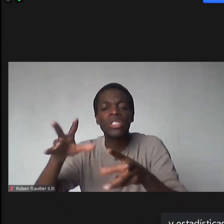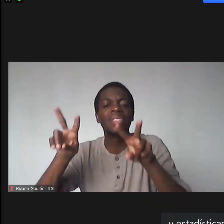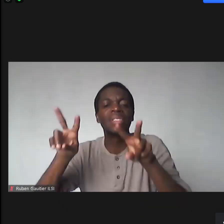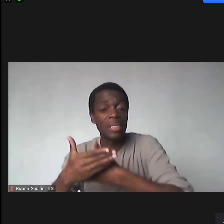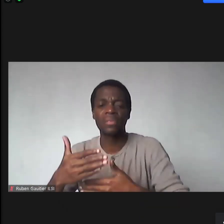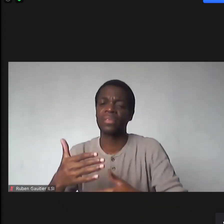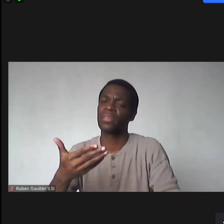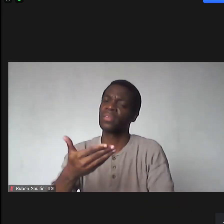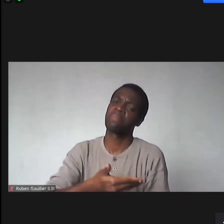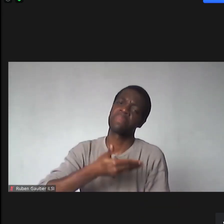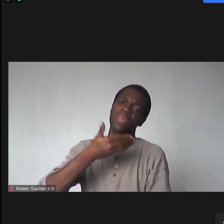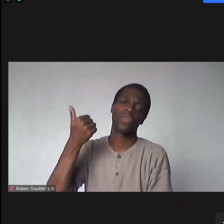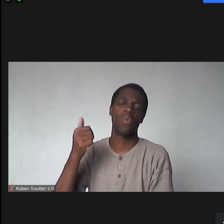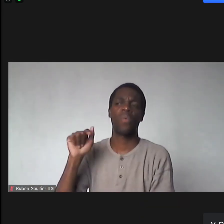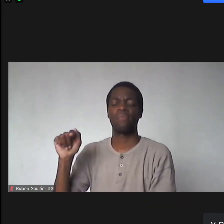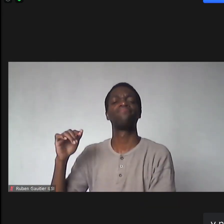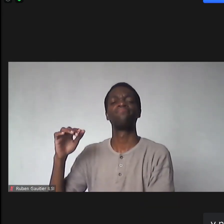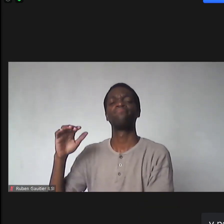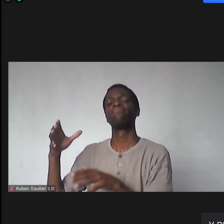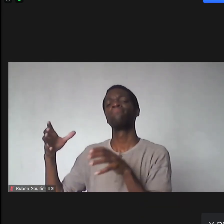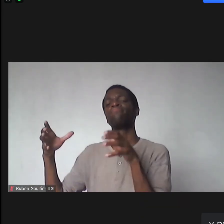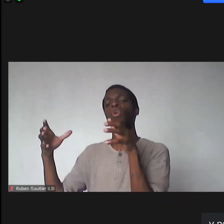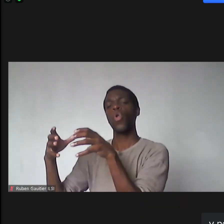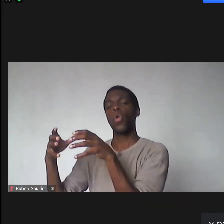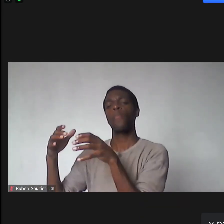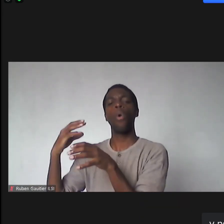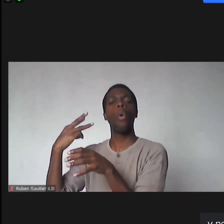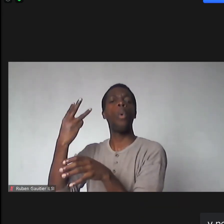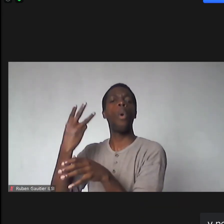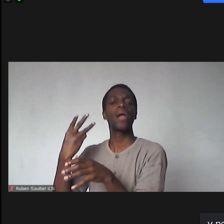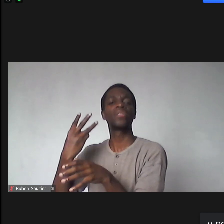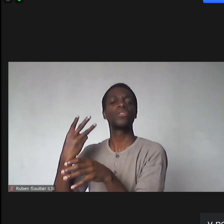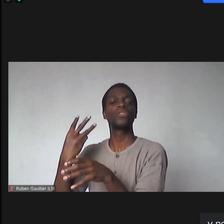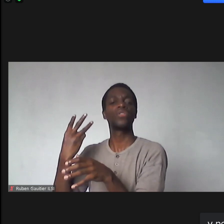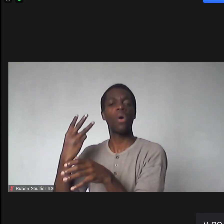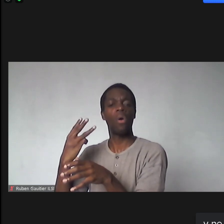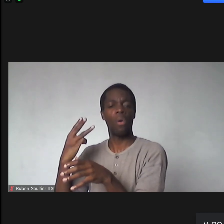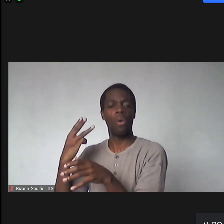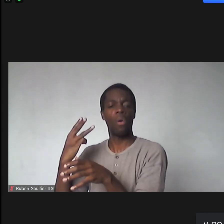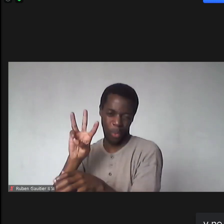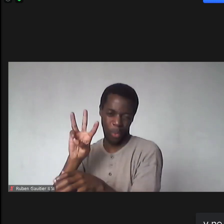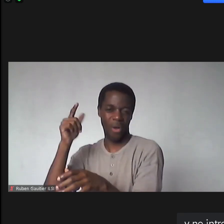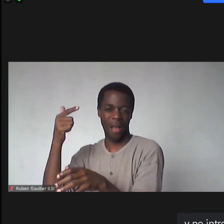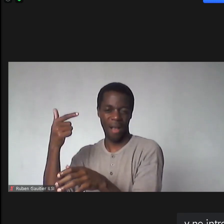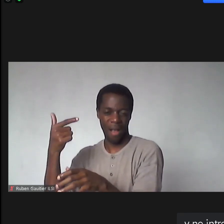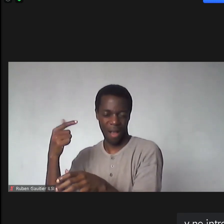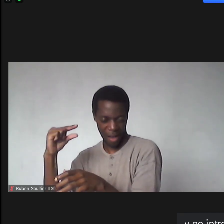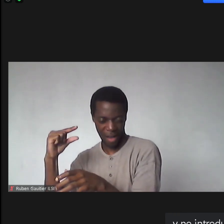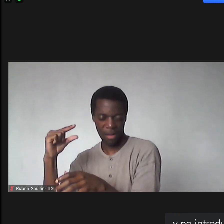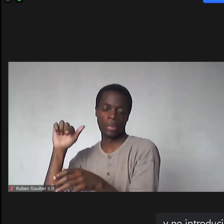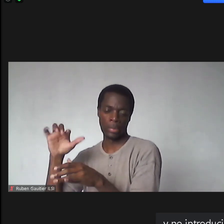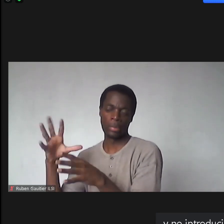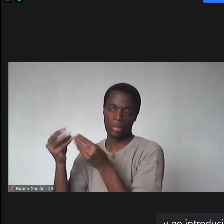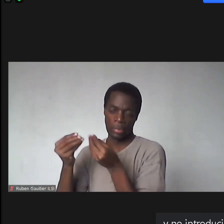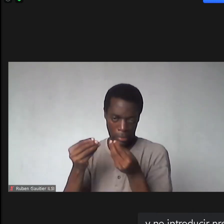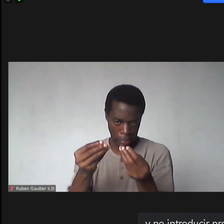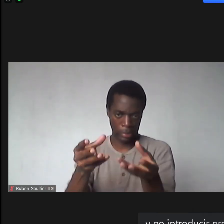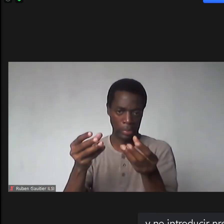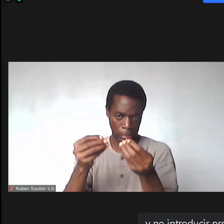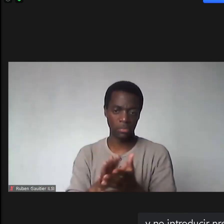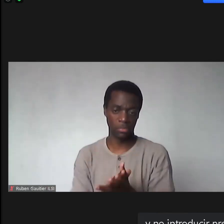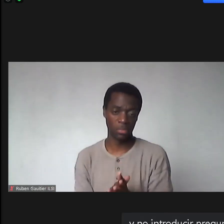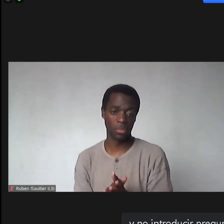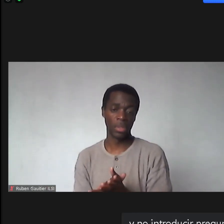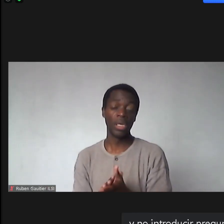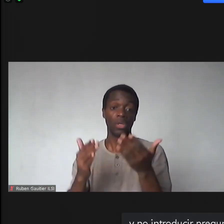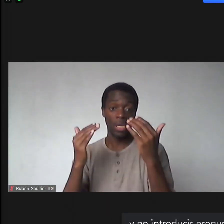introducir las consultas sobre discapacidad con preguntas filtro que pudieran condicionar negativamente los entrevistados. Eso también es muy importante porque si ponen